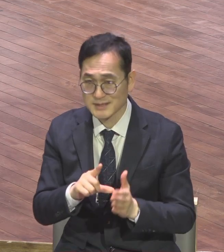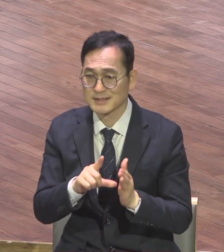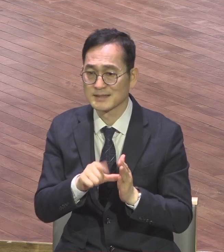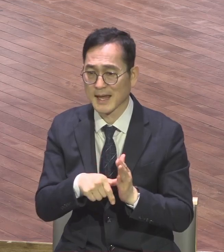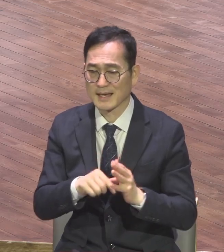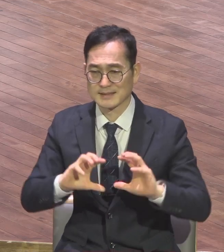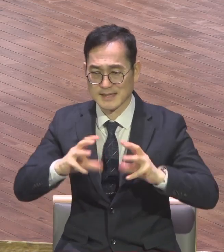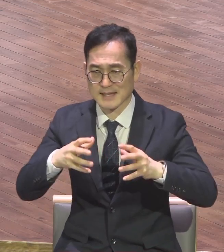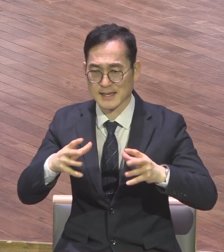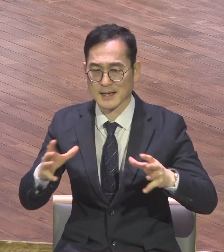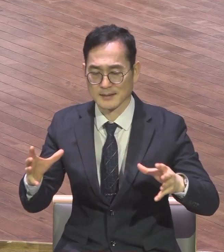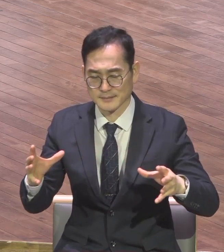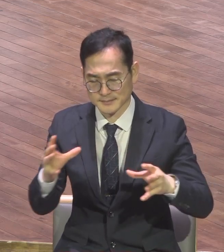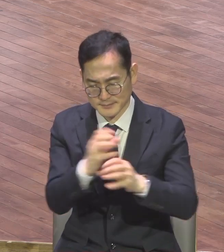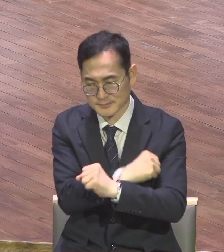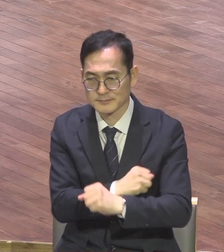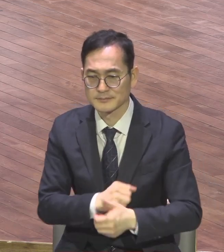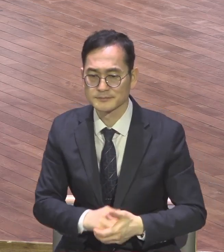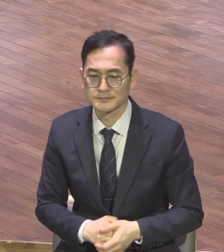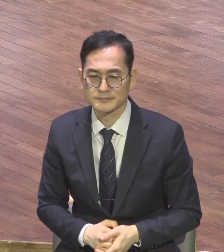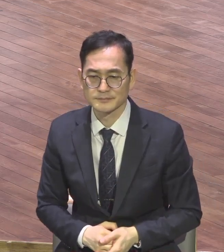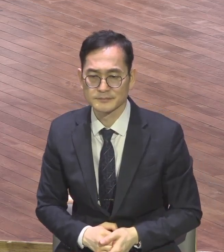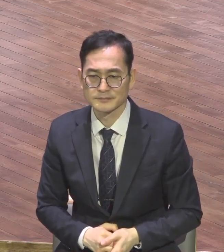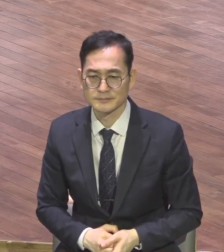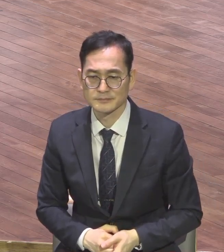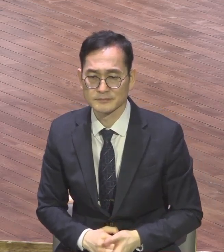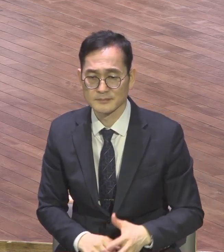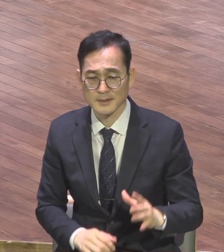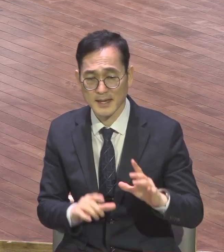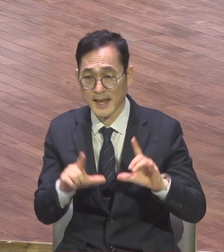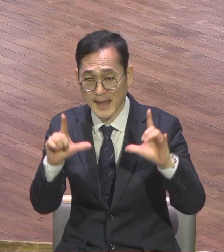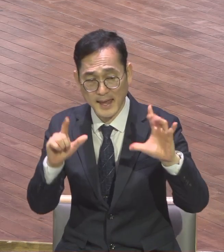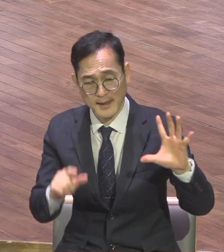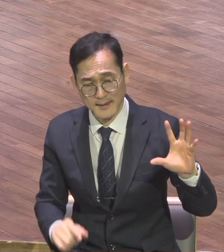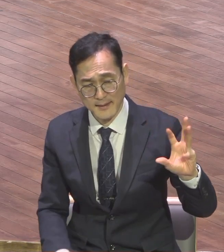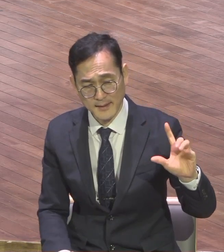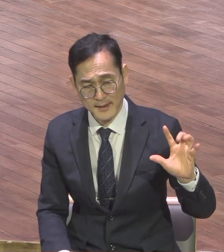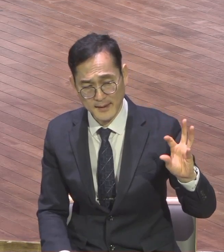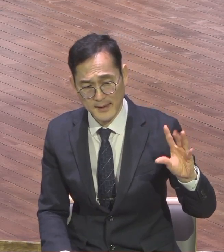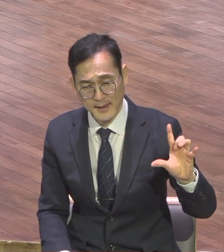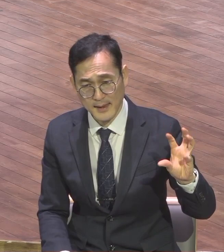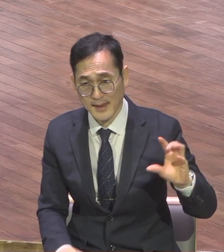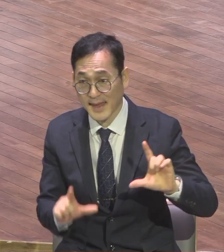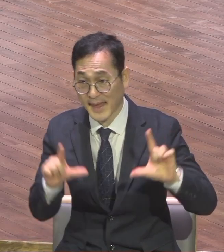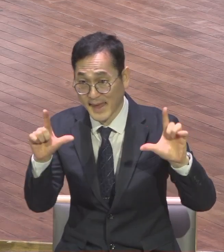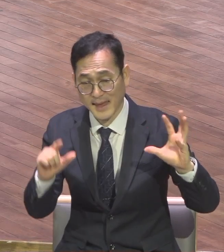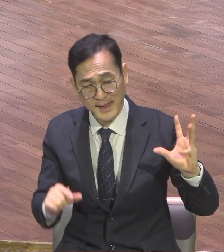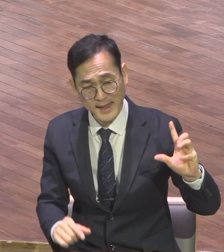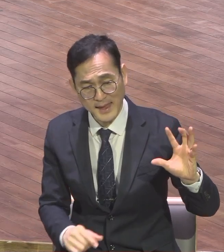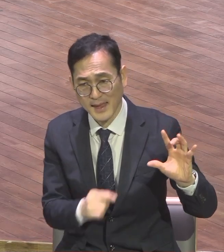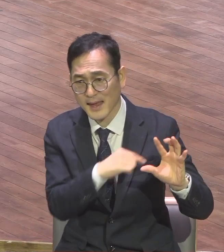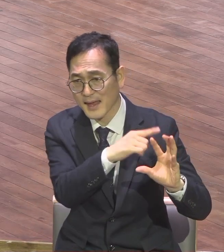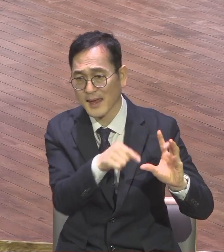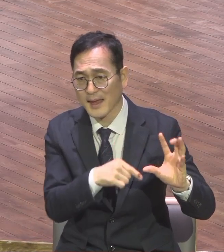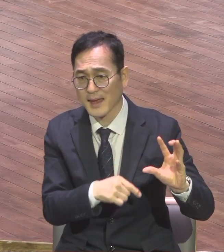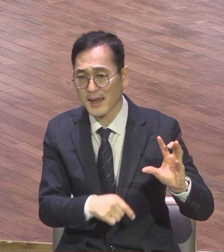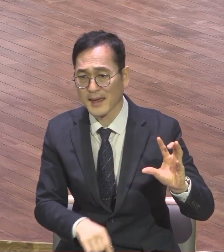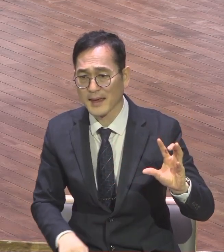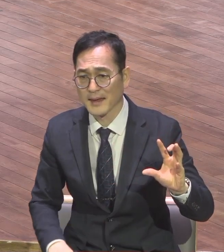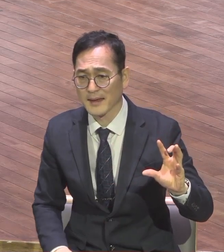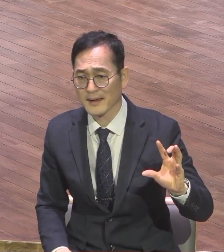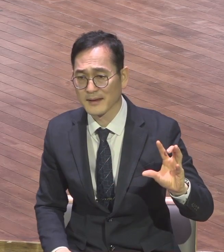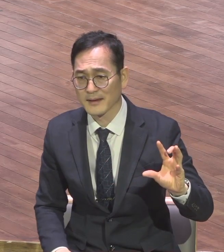멈추고 해가 열을 내는 게 아니에요. 원래 빛이 먼저 있었어요. 빛이 해를 비추니까